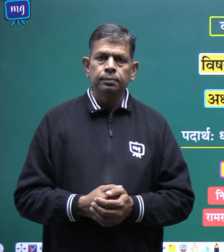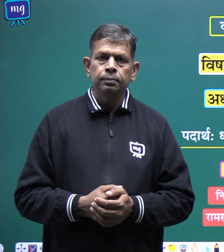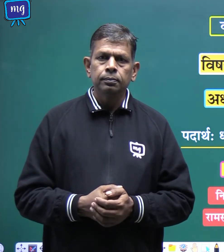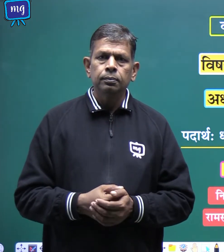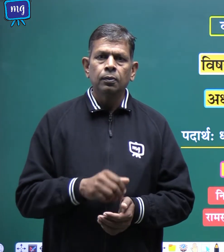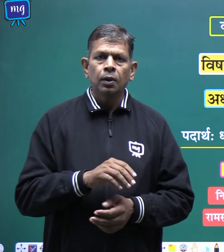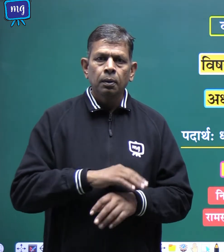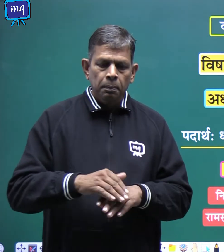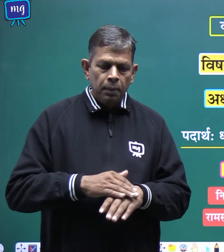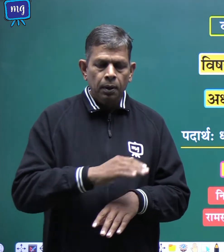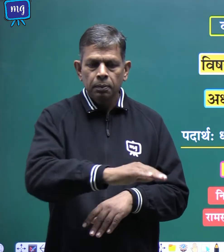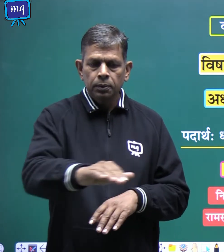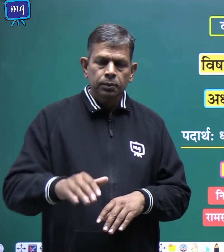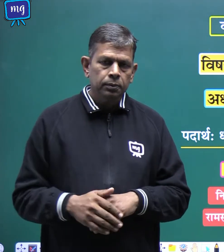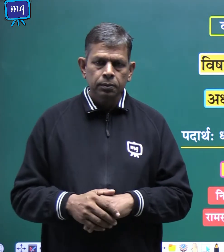प्यारे बच्चों,